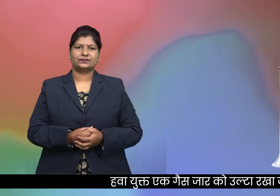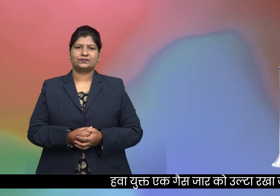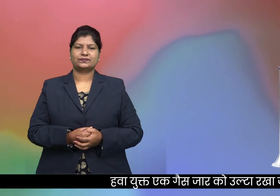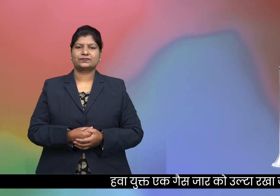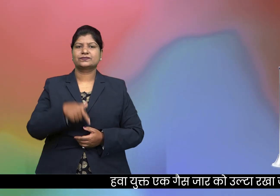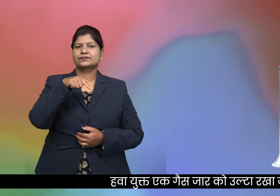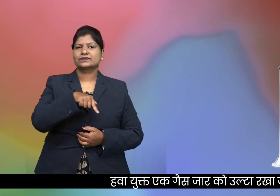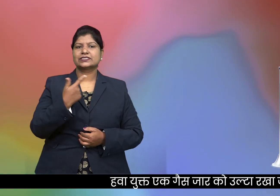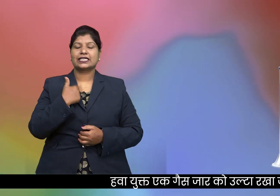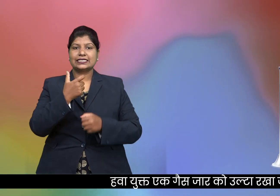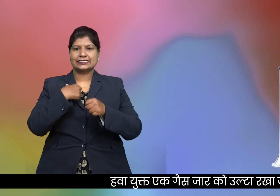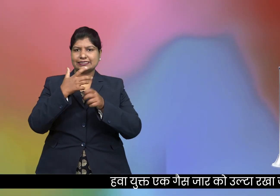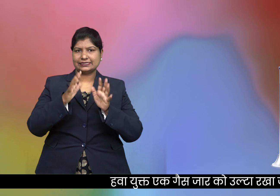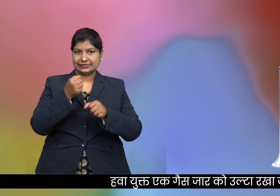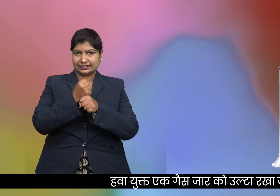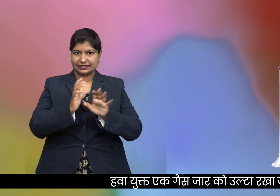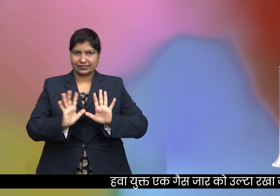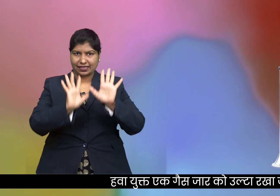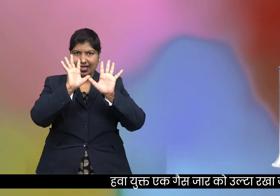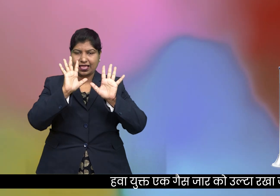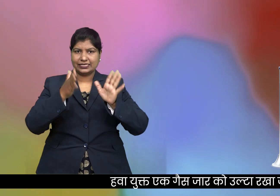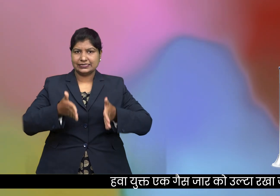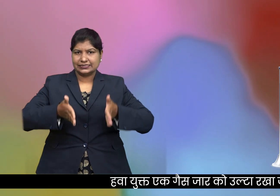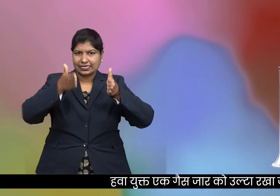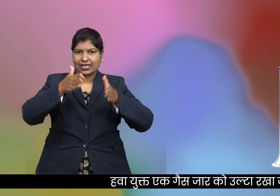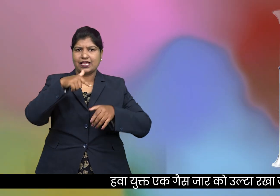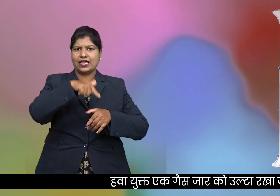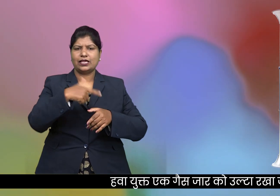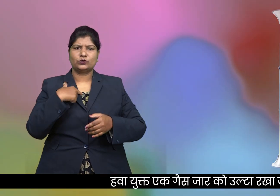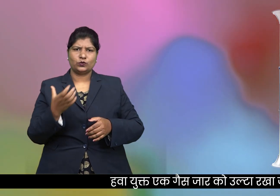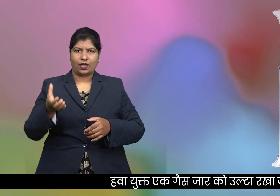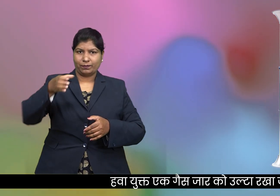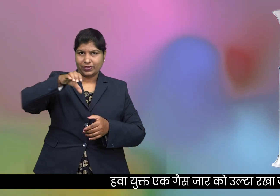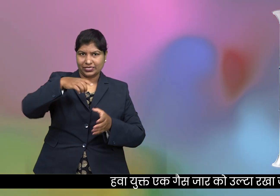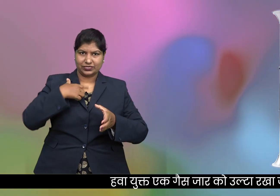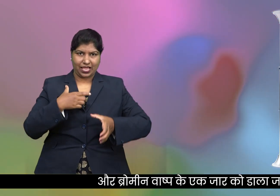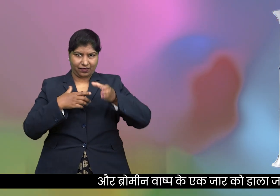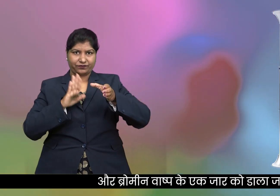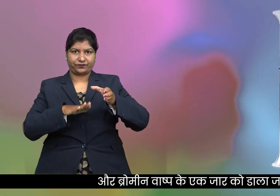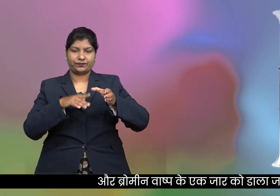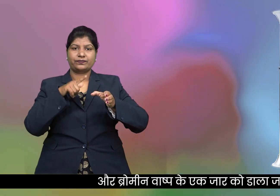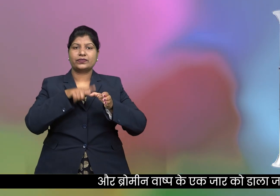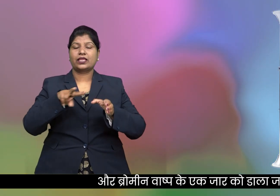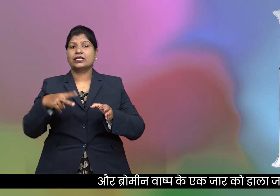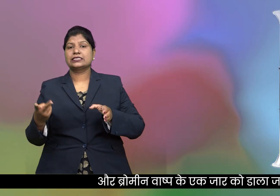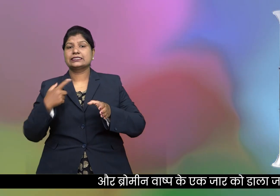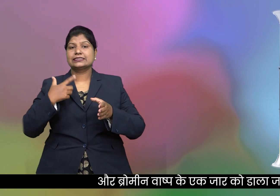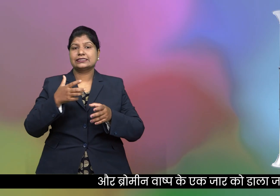हवा युक्त एक गैस जार को उल्टा रखा जाता है और ब्रोमीन वाष्प